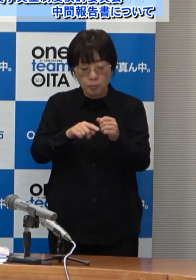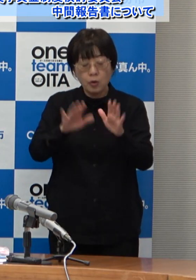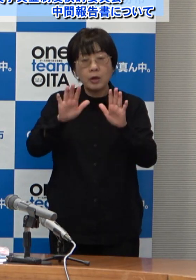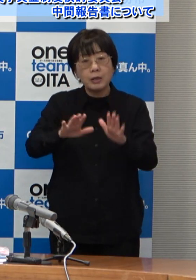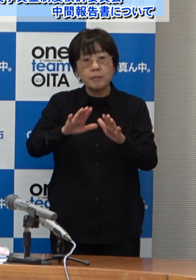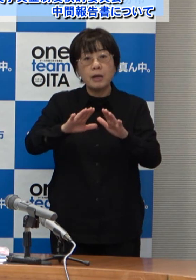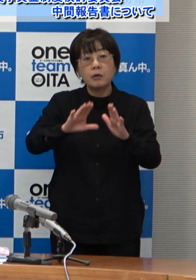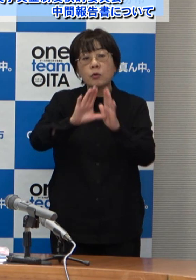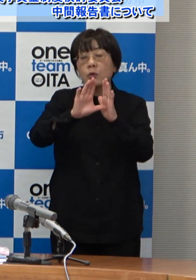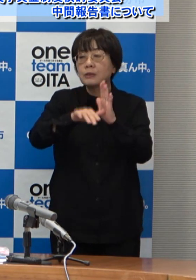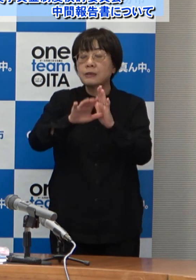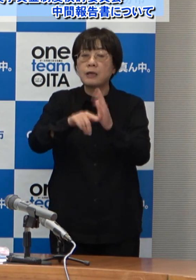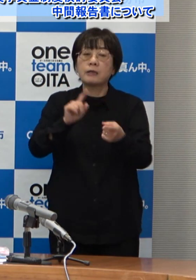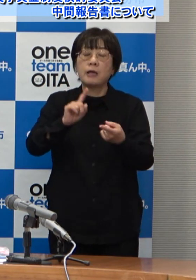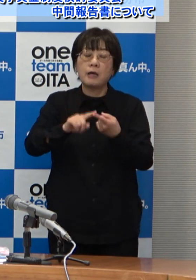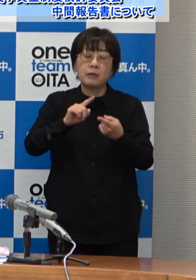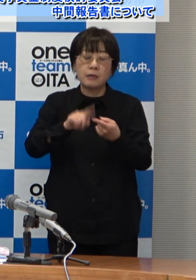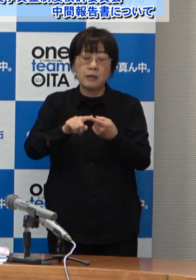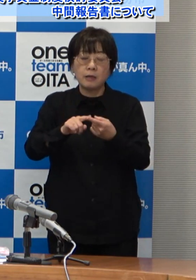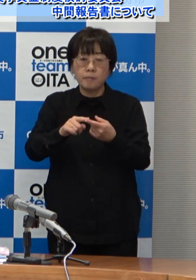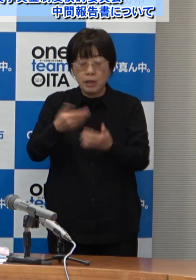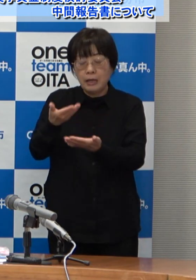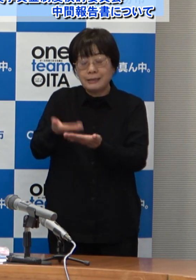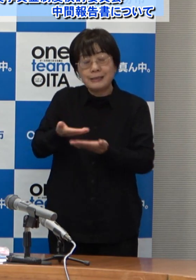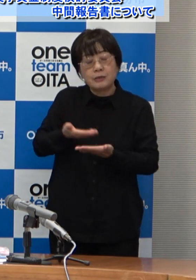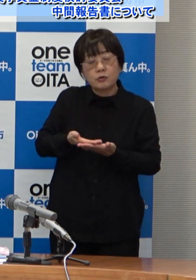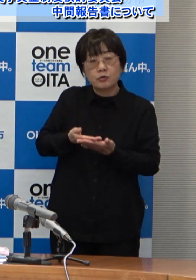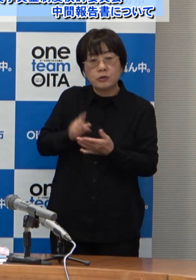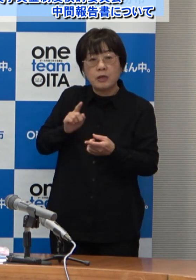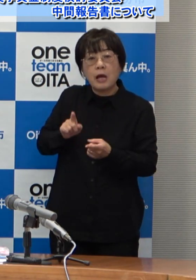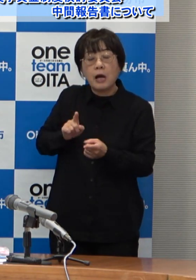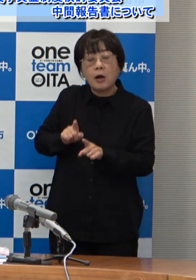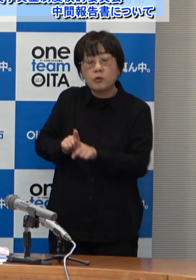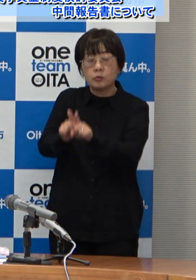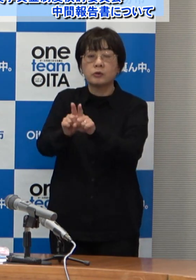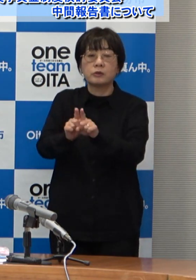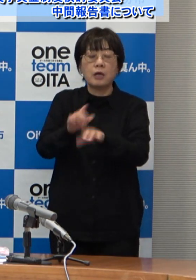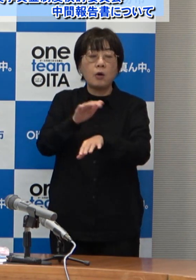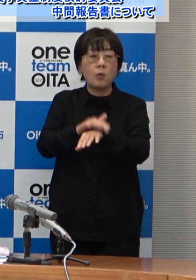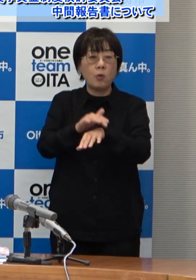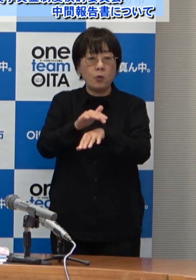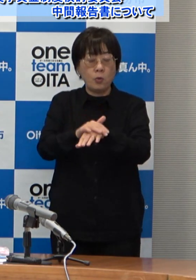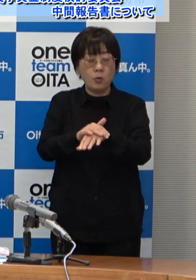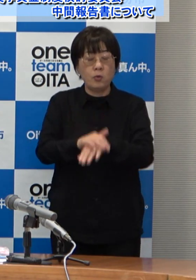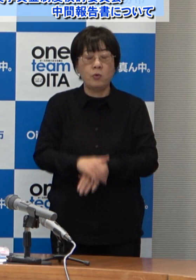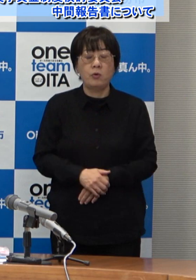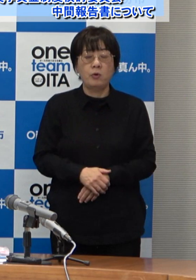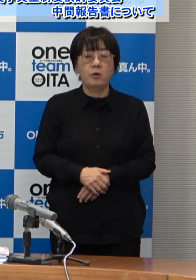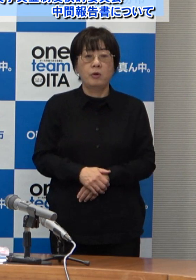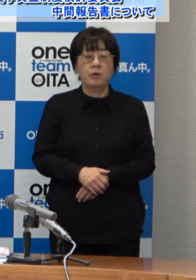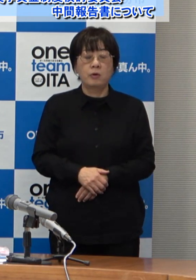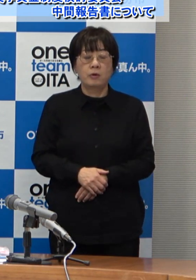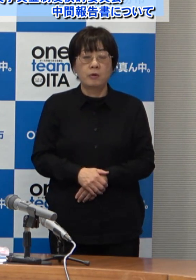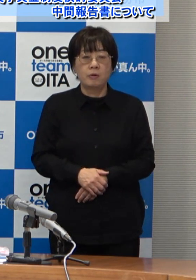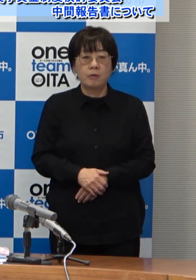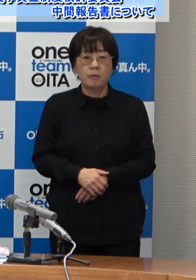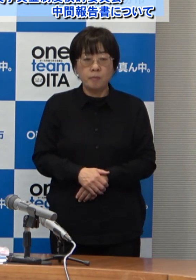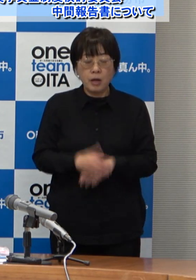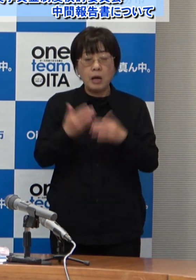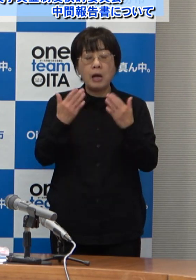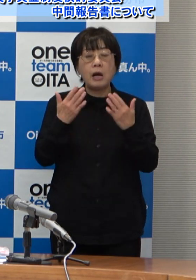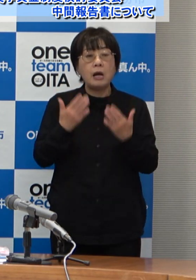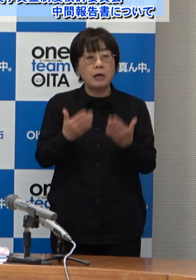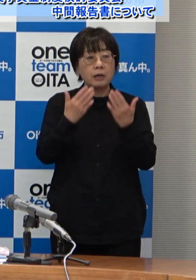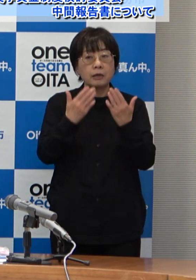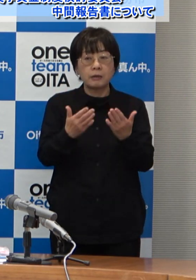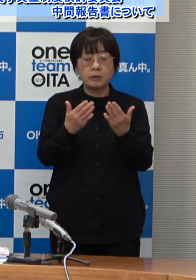即したものにするためにえ負担軽減もちろんえ学業を